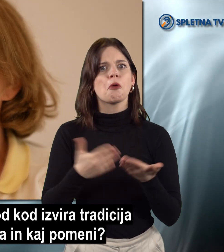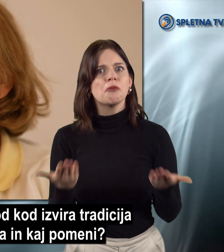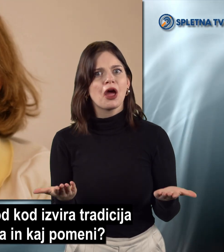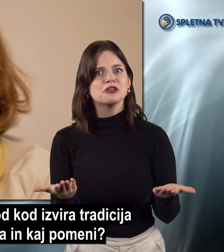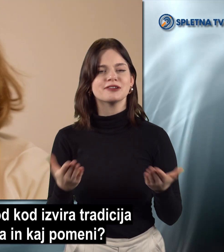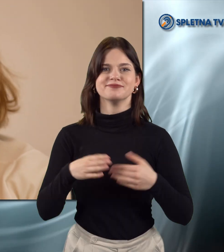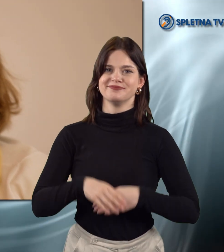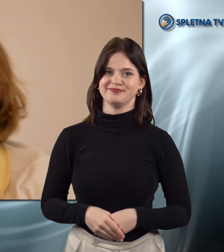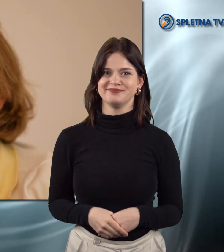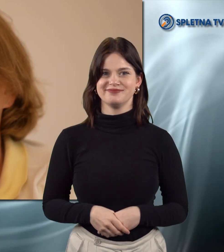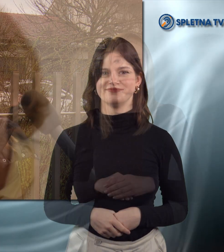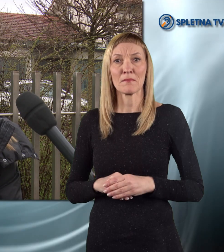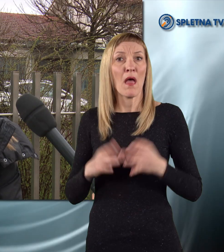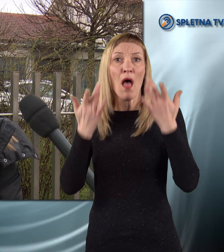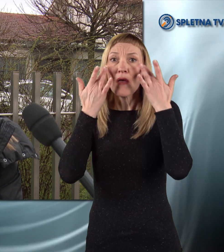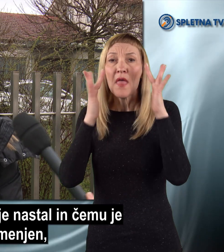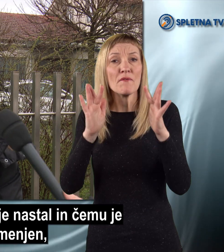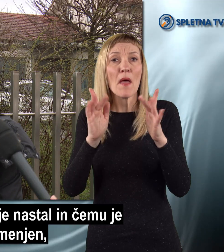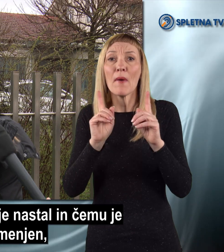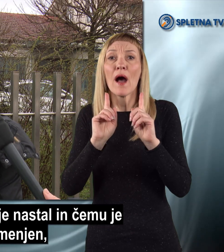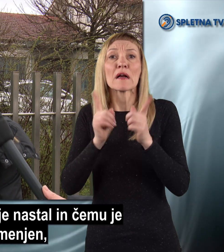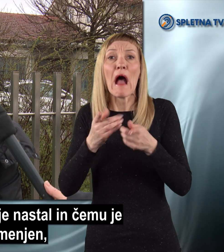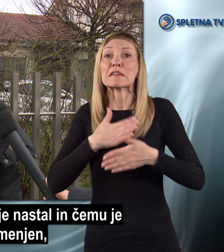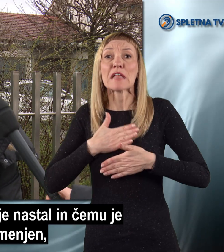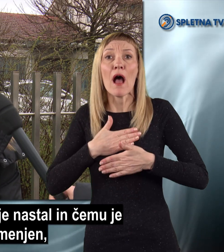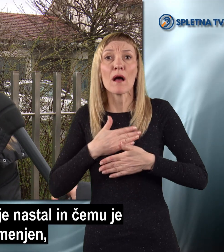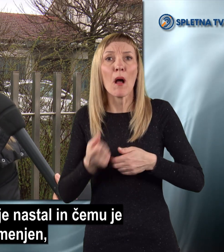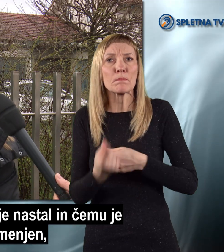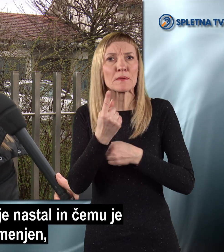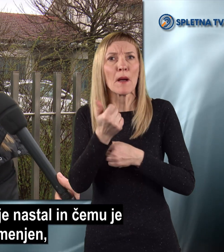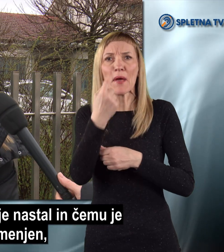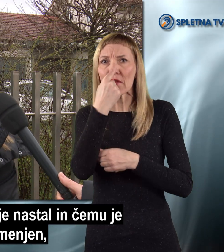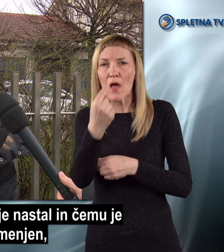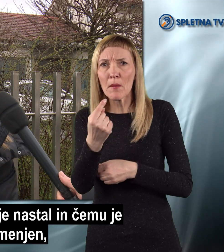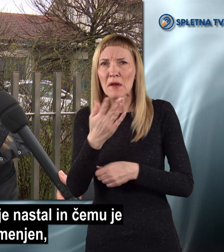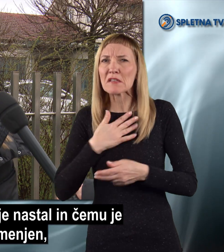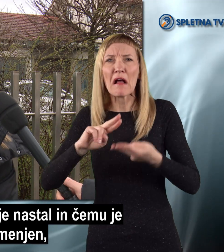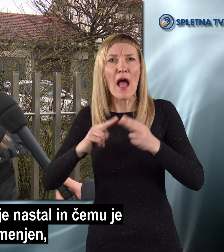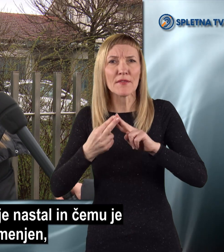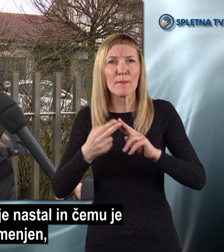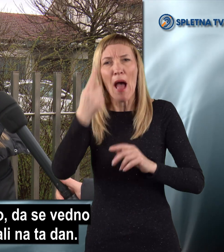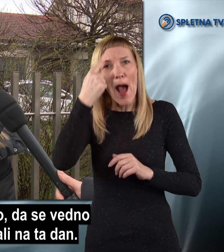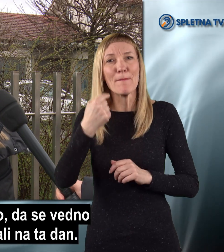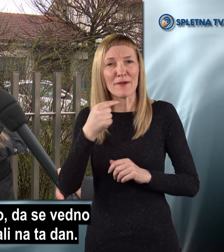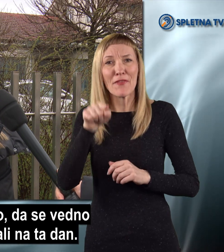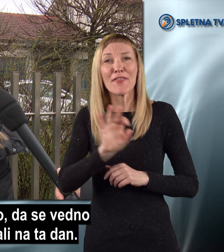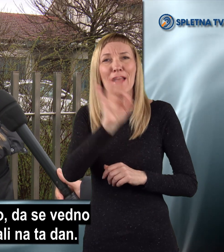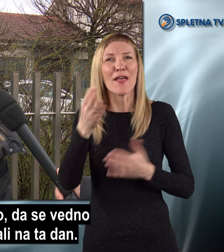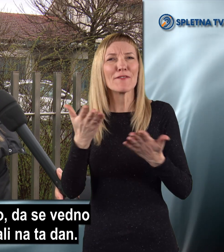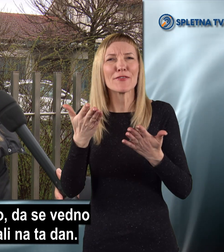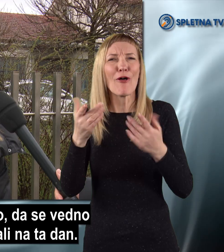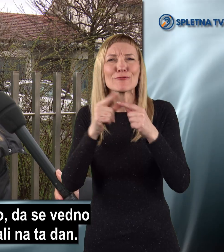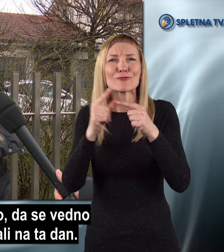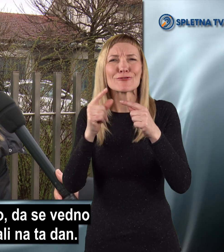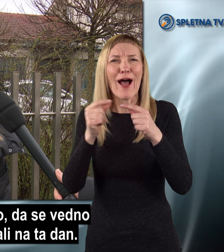kaj pomeni? Ne vem, zakaj je nastal, pa čemu je namenjen, samo pač vem, da